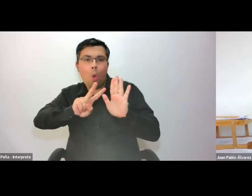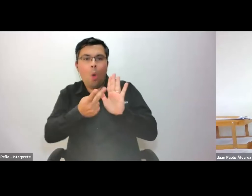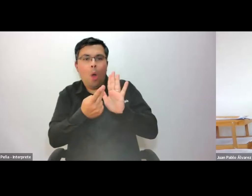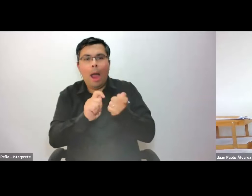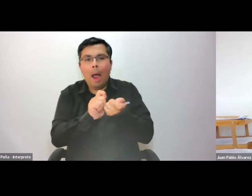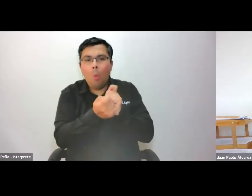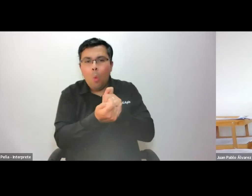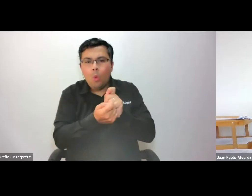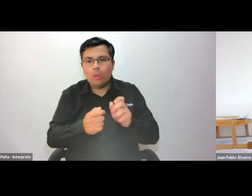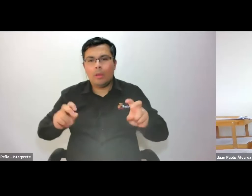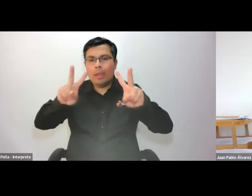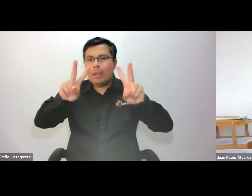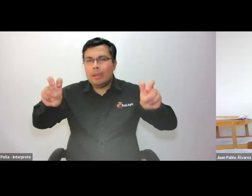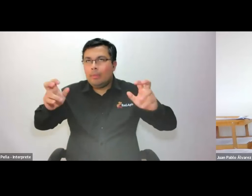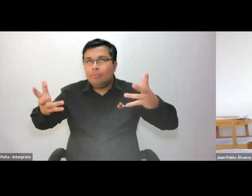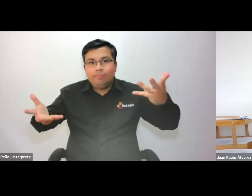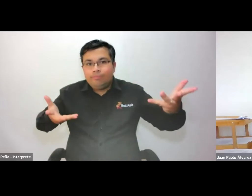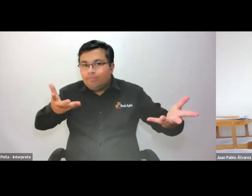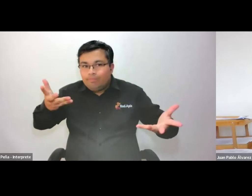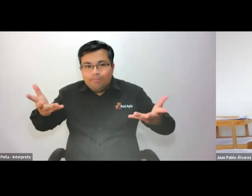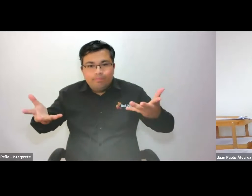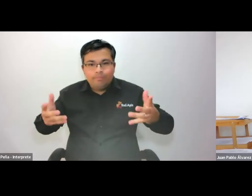de posibles